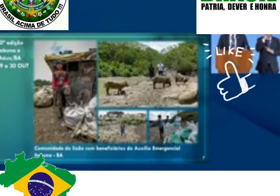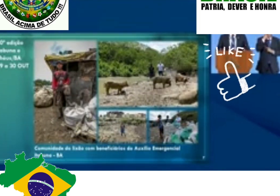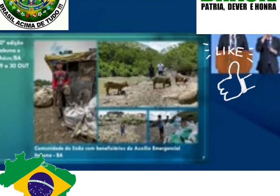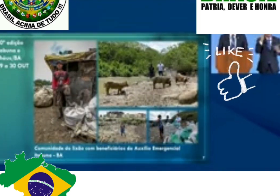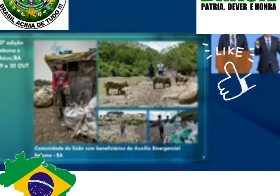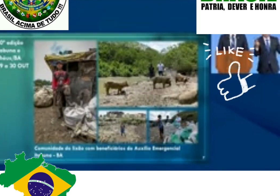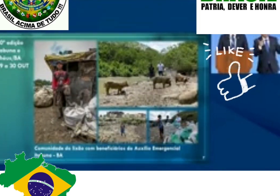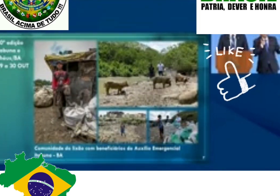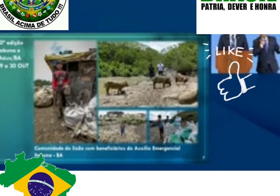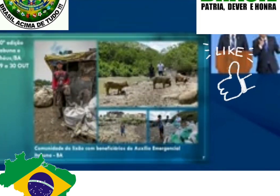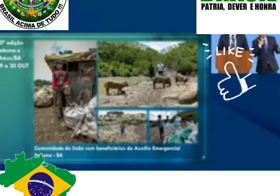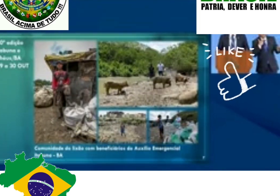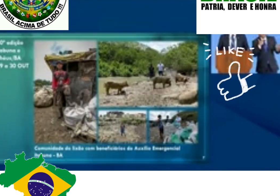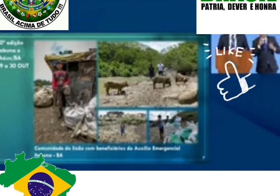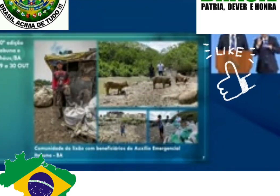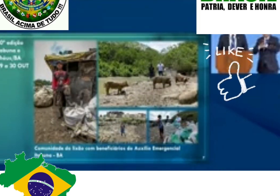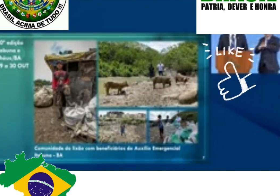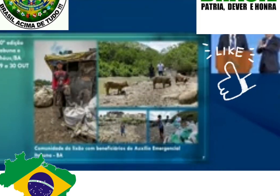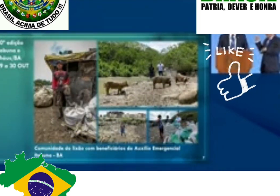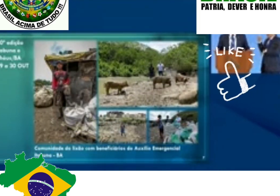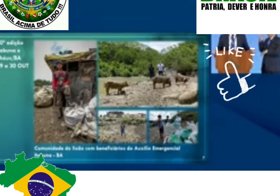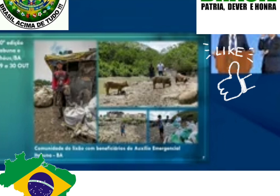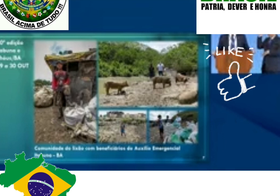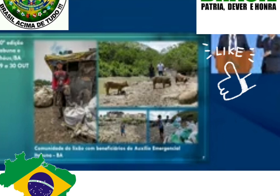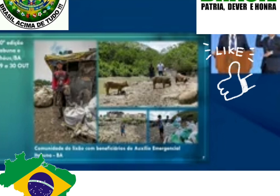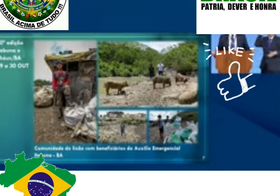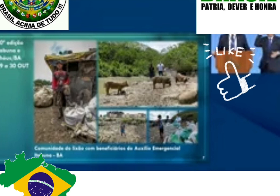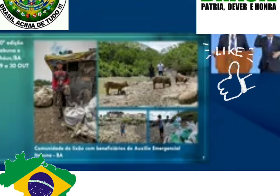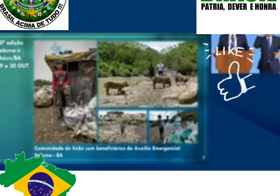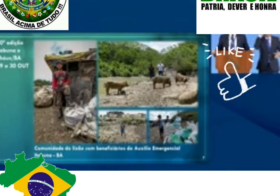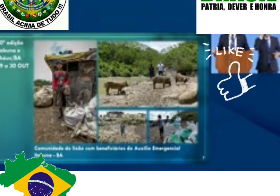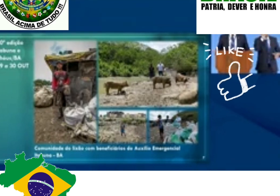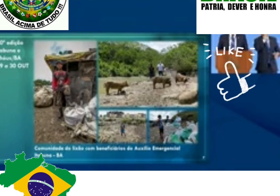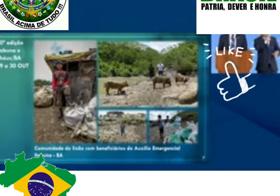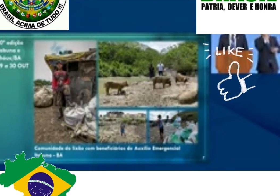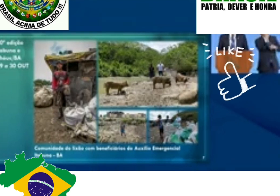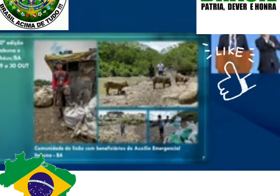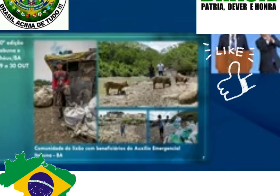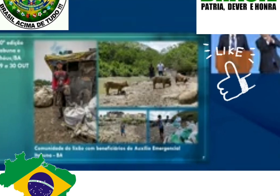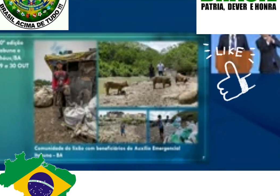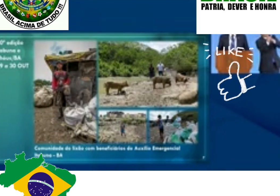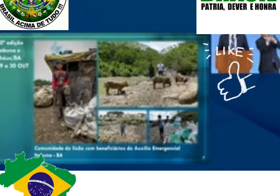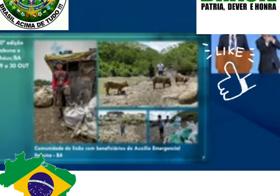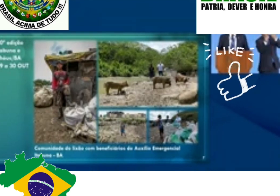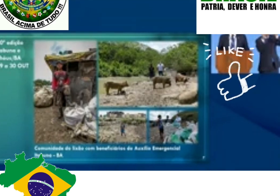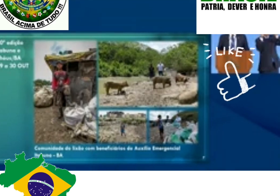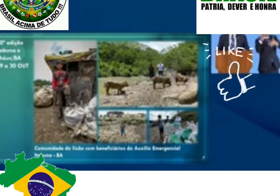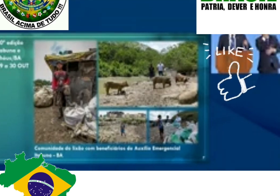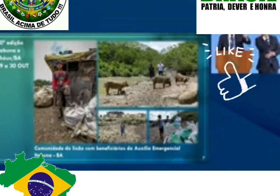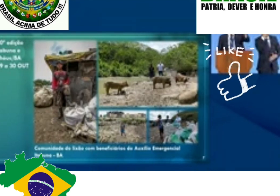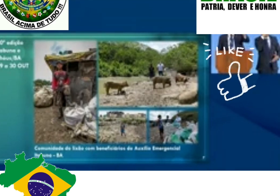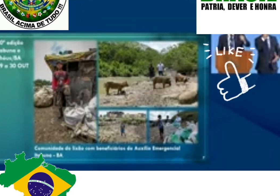ainda, o ministro é muito bom de palavras, mas talvez os inexistentes, porque não tinha documento nenhum.